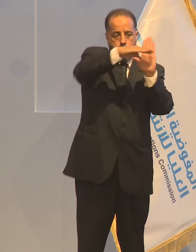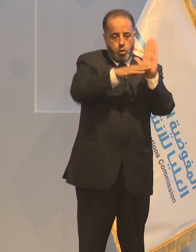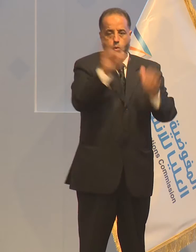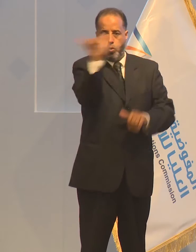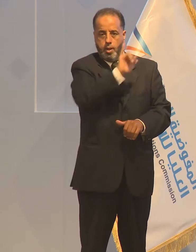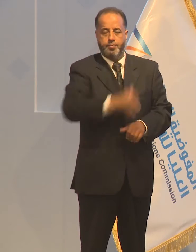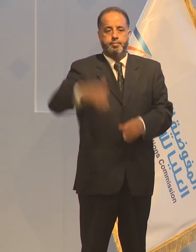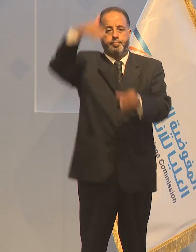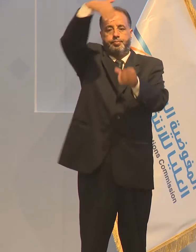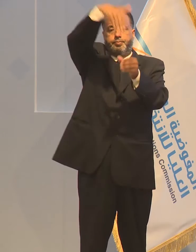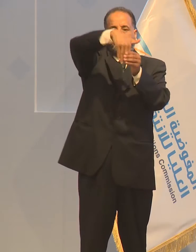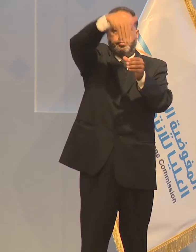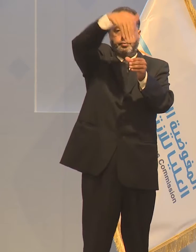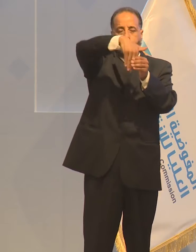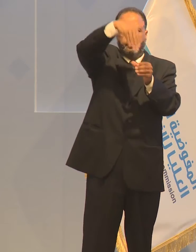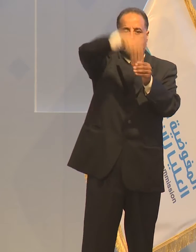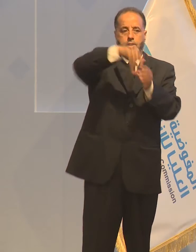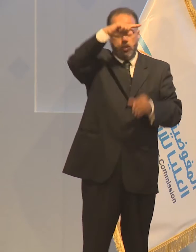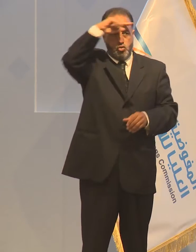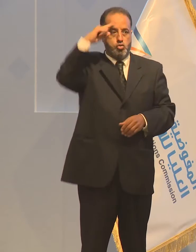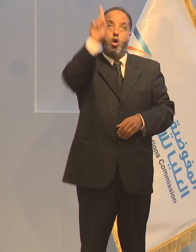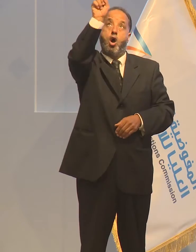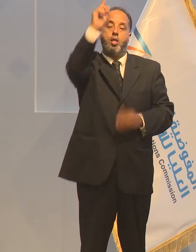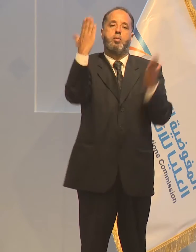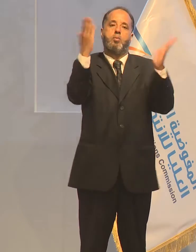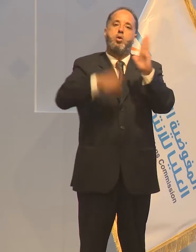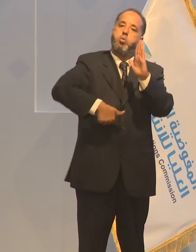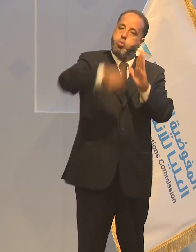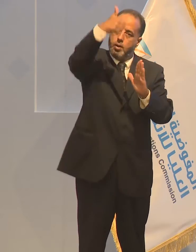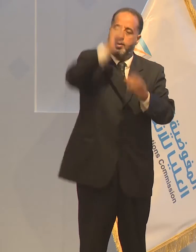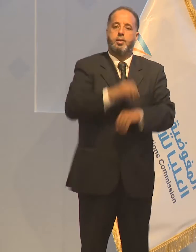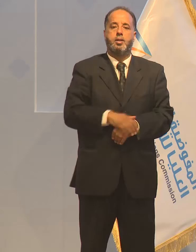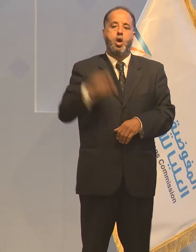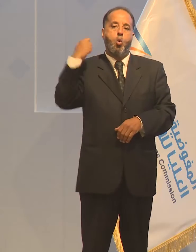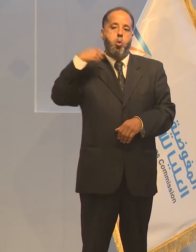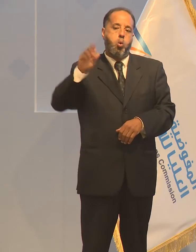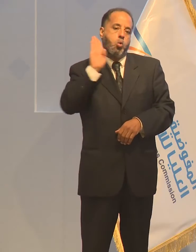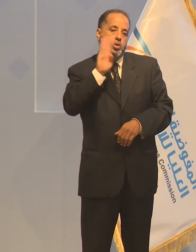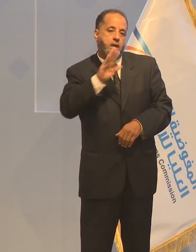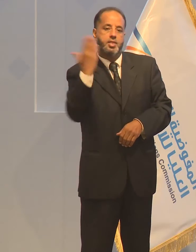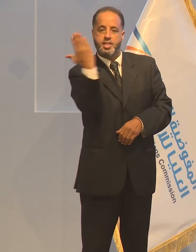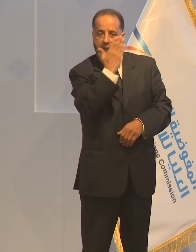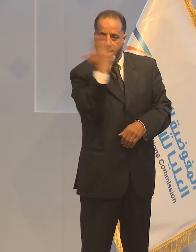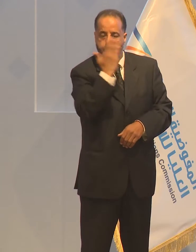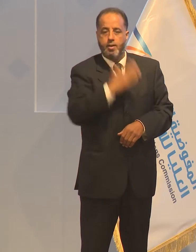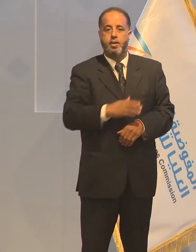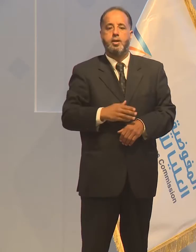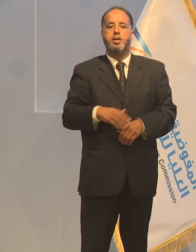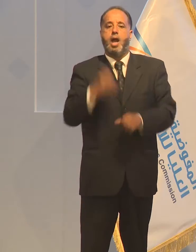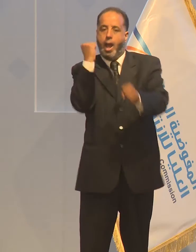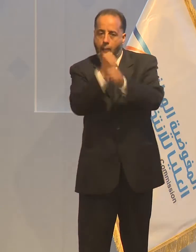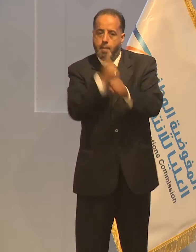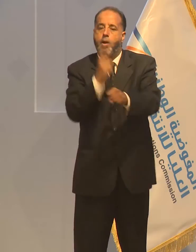العملية الانتخابية، والتي بإذن الله تعالى سوف يكون وزارة التربية والتعليم وكل